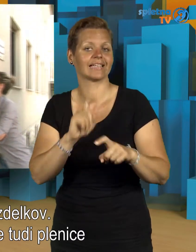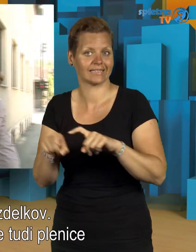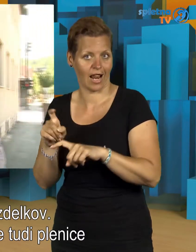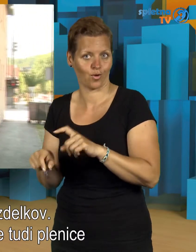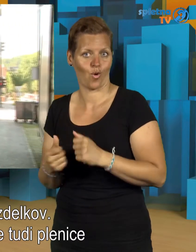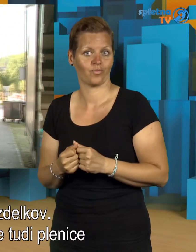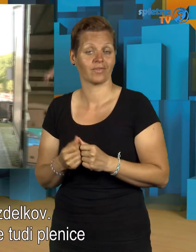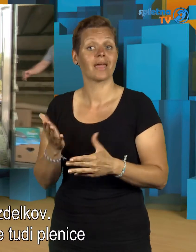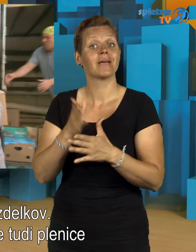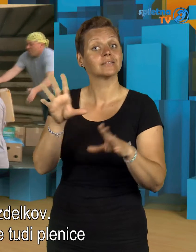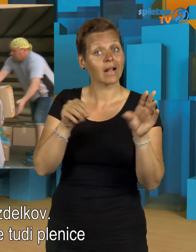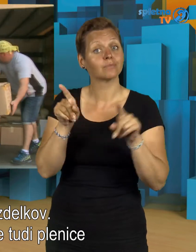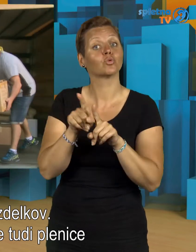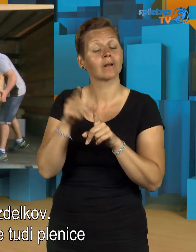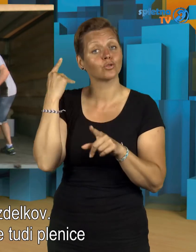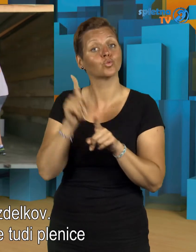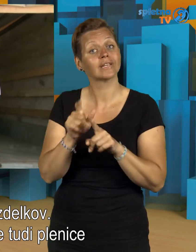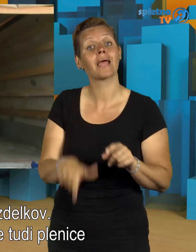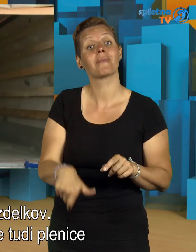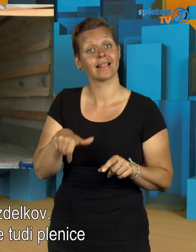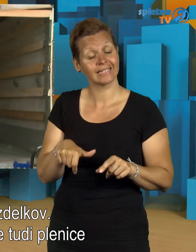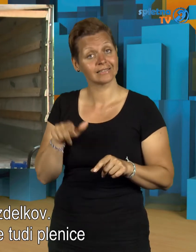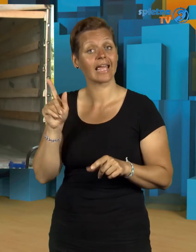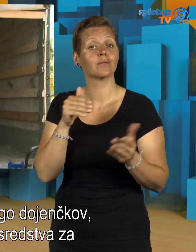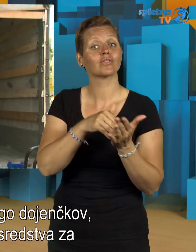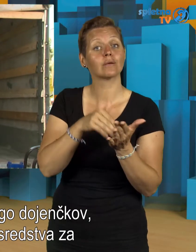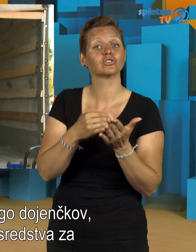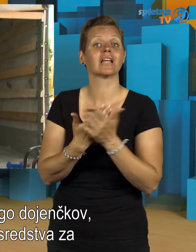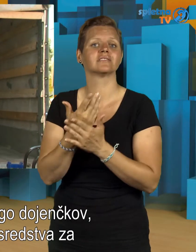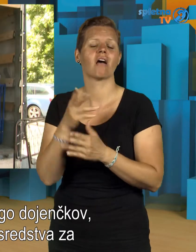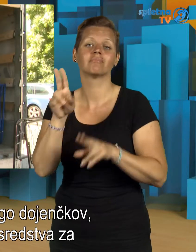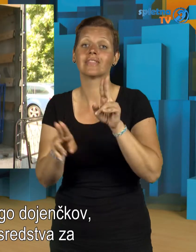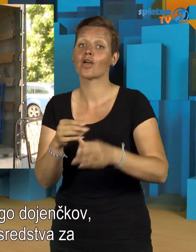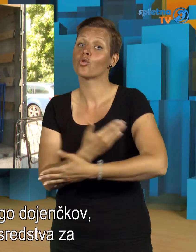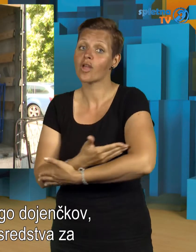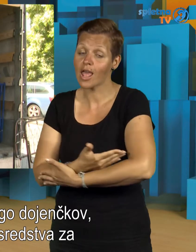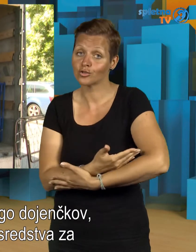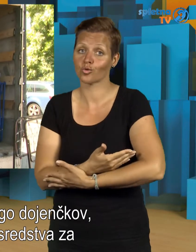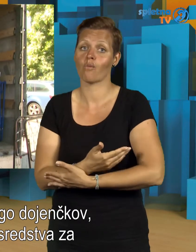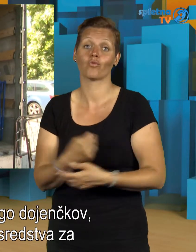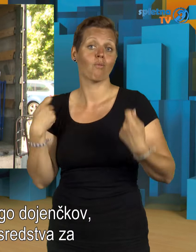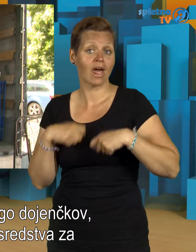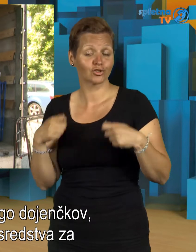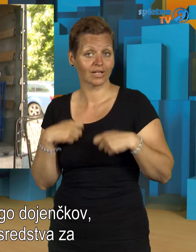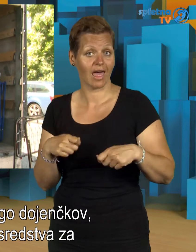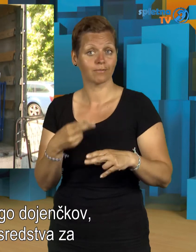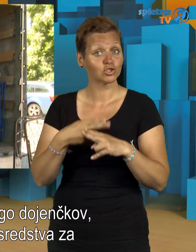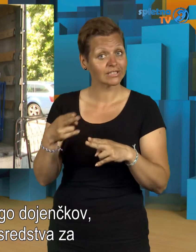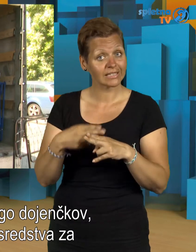izdelkov. Med zbranim so bile tudi plenice in potrebščine za nego dojenčkov, oblačila, čistila in sredstva